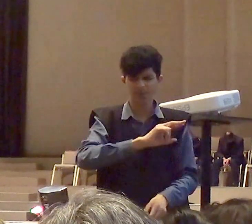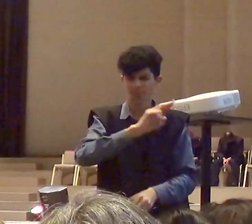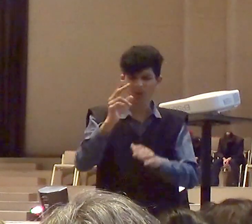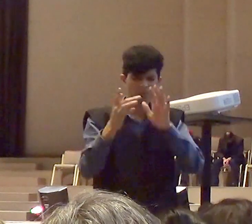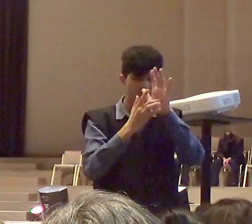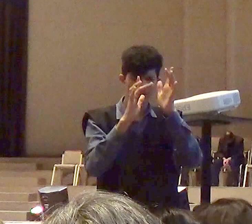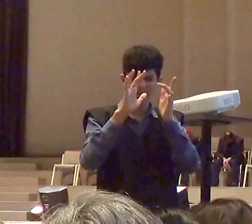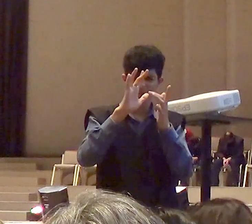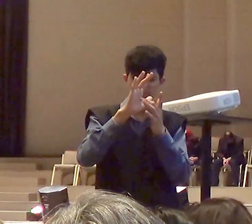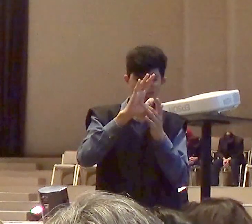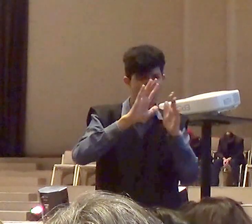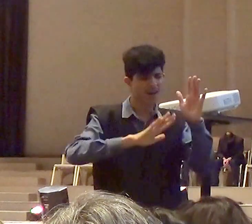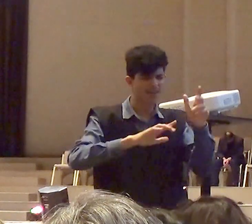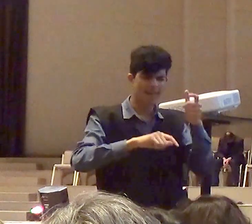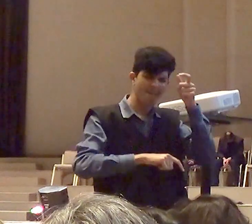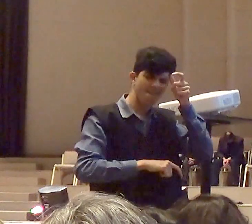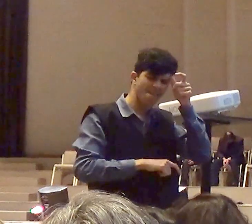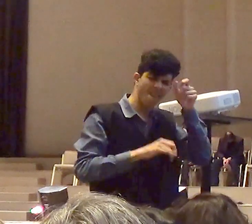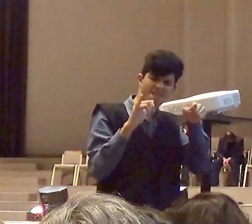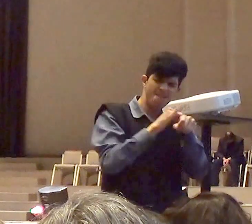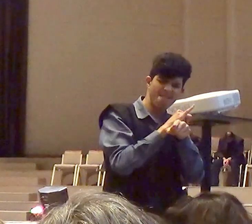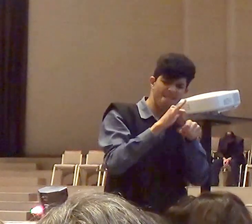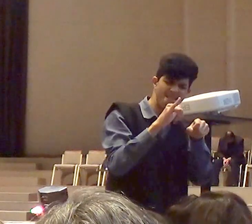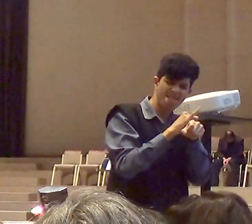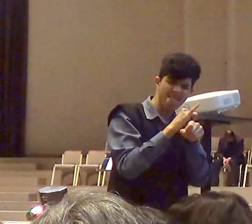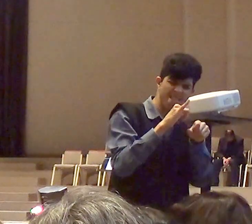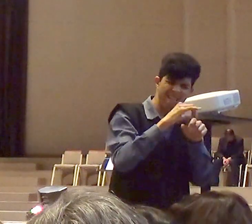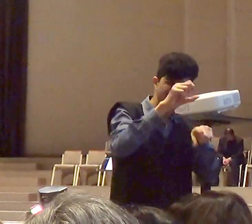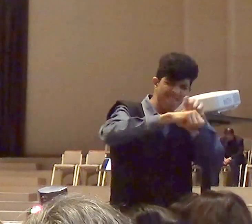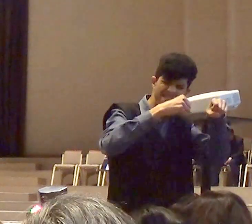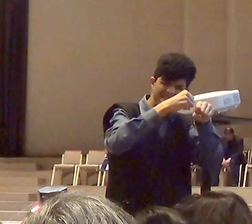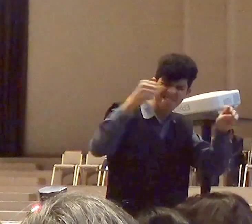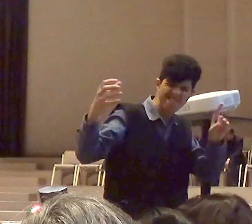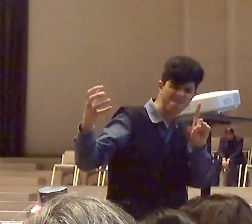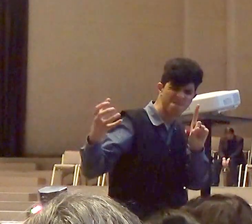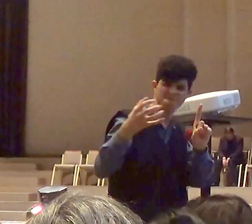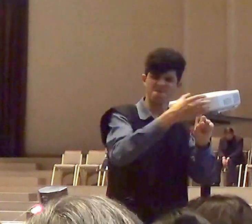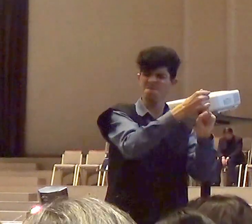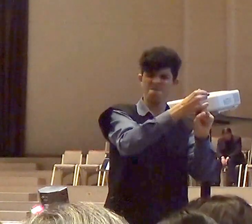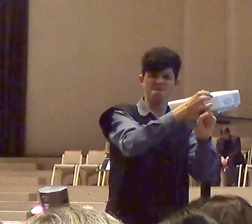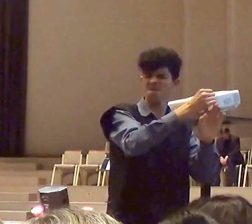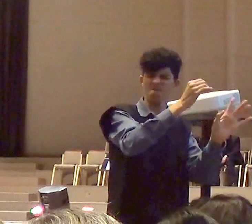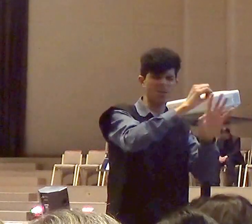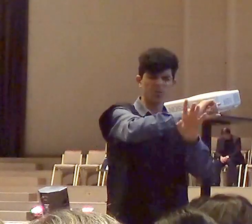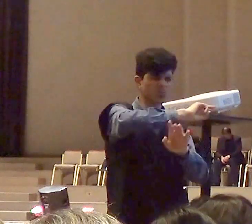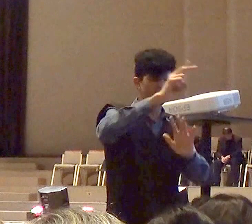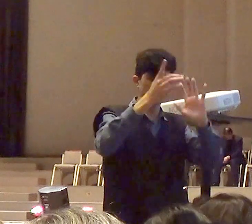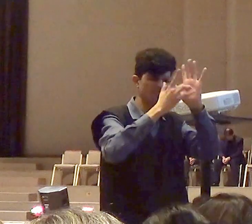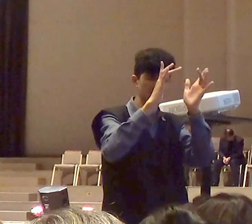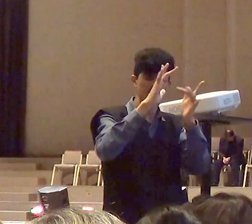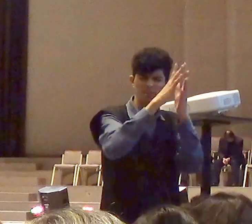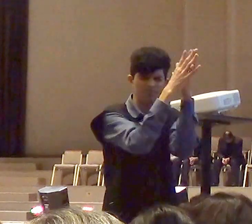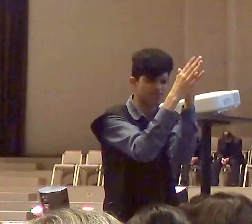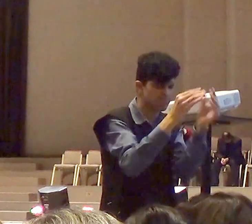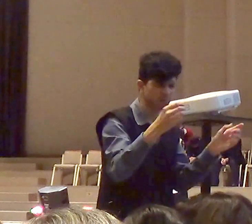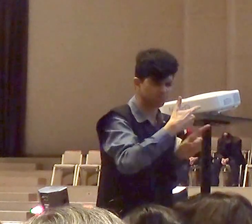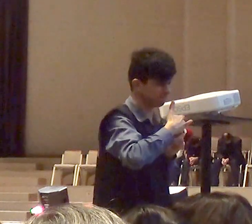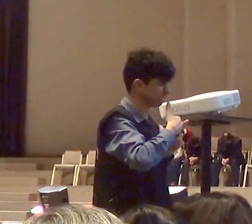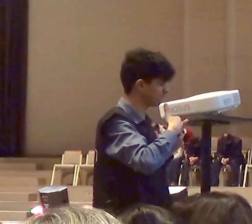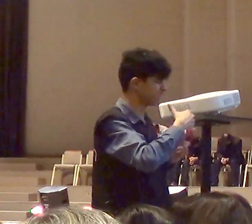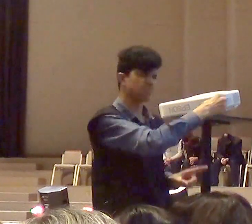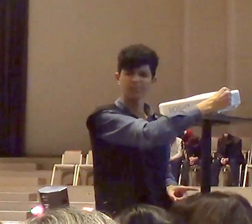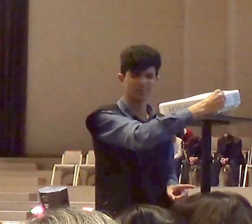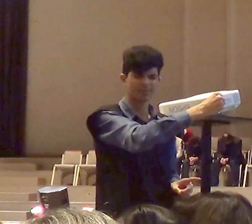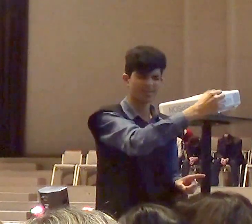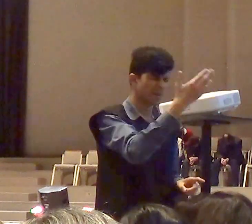algema que Satanás colocou sobre essas vidas seja quebrada agora em nome de Jesus que aquilo senhor